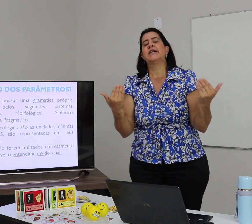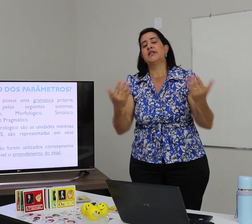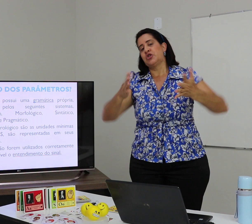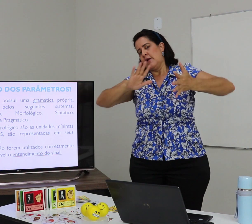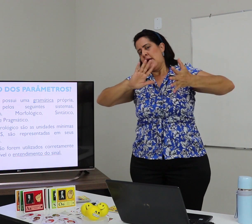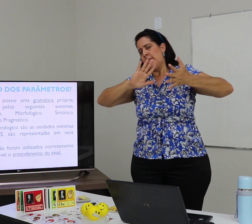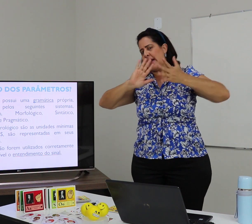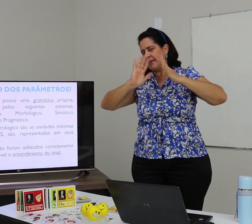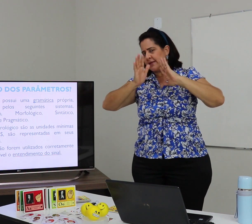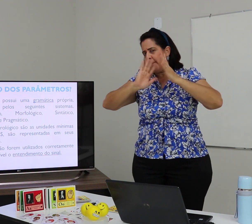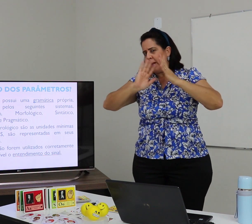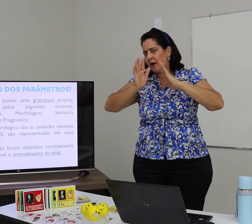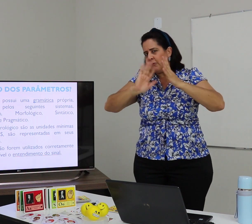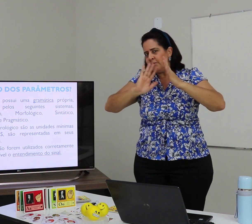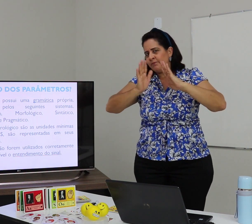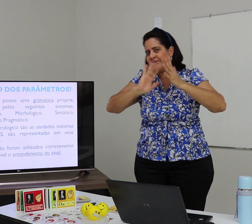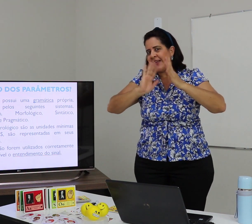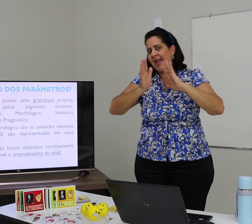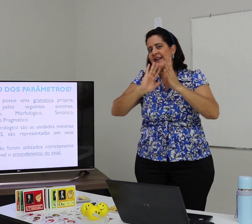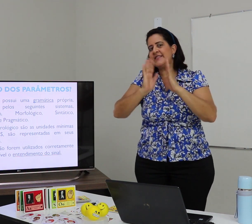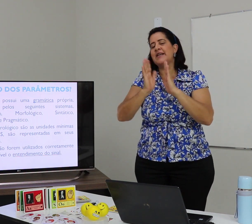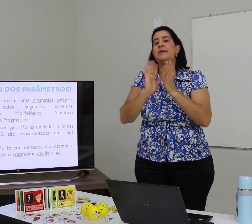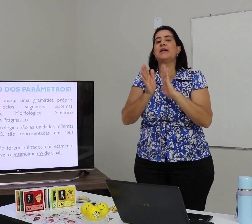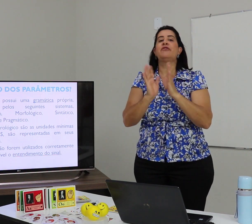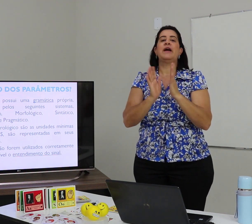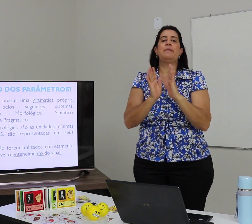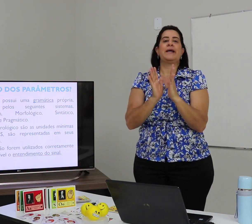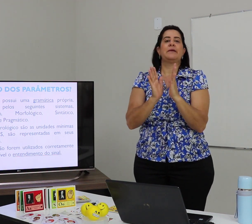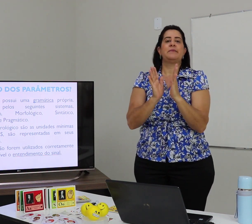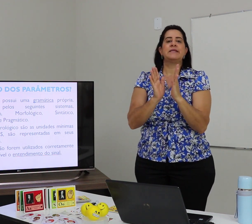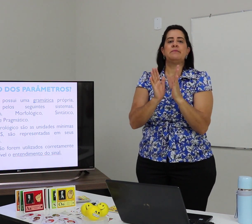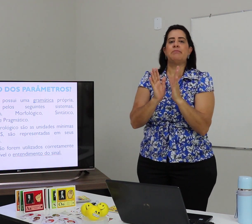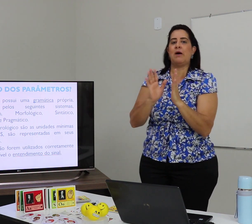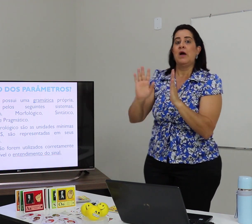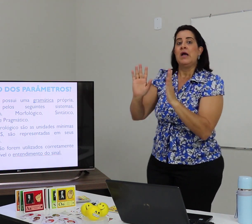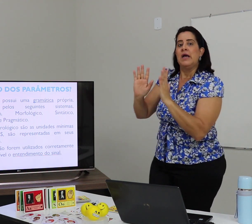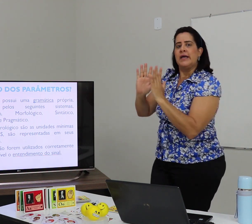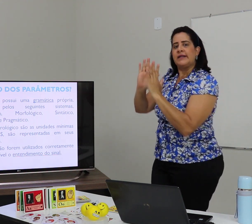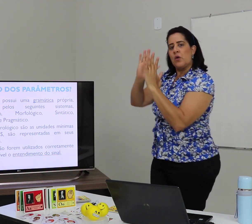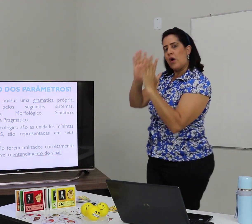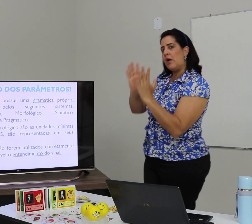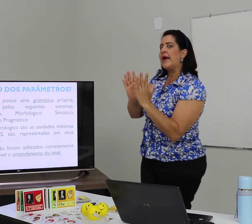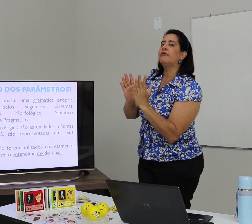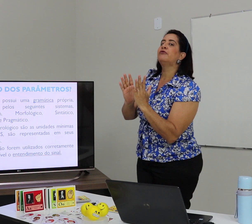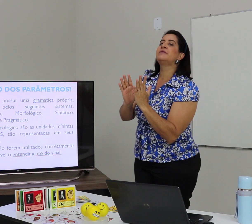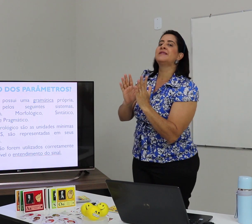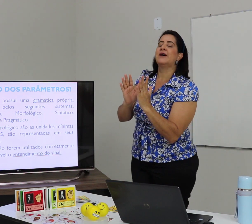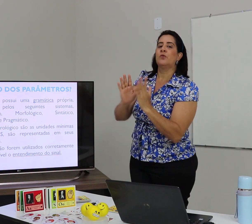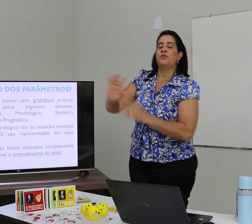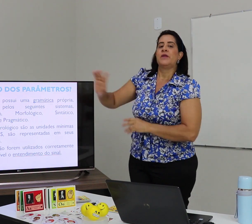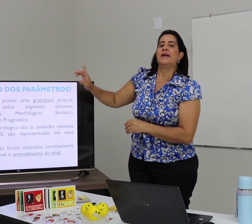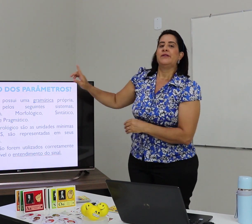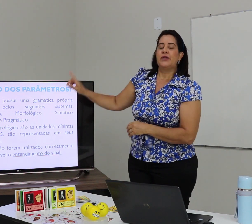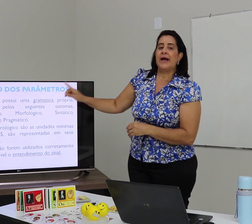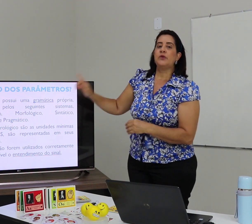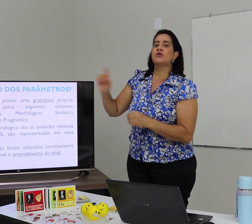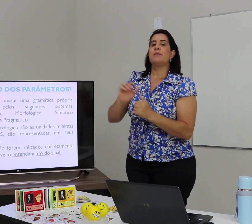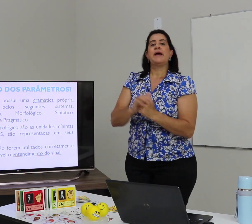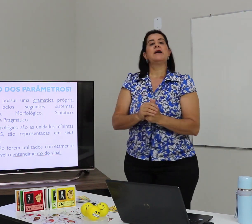importante. Mas a mão, essa é minha ferramenta principal. Então, qual é a função dos